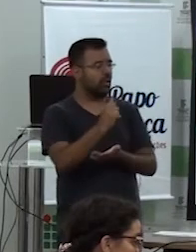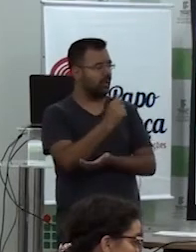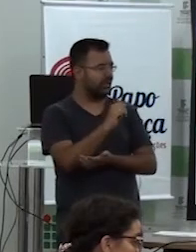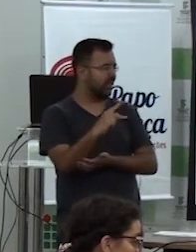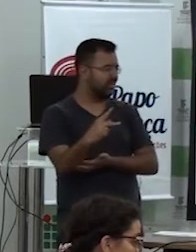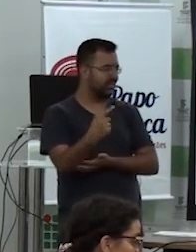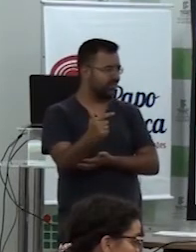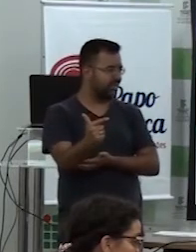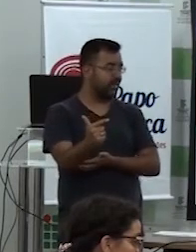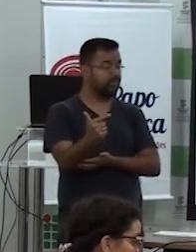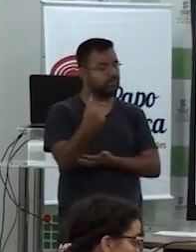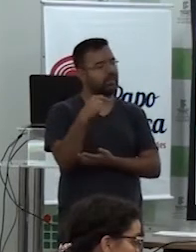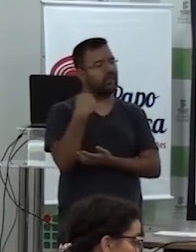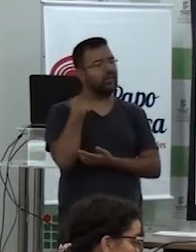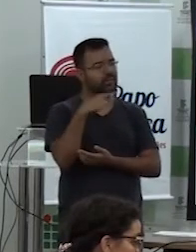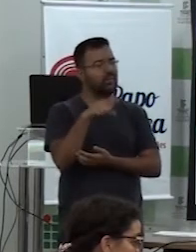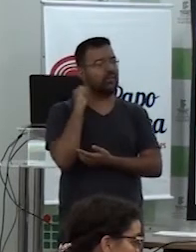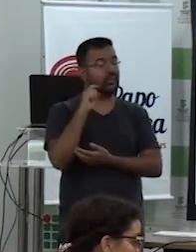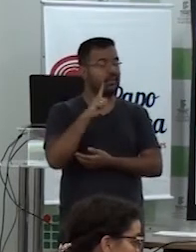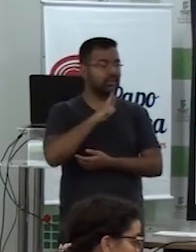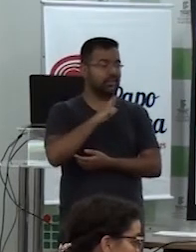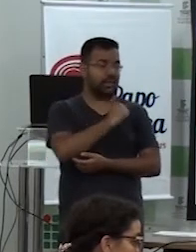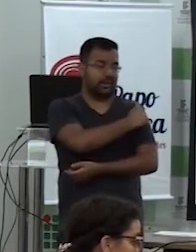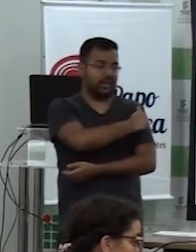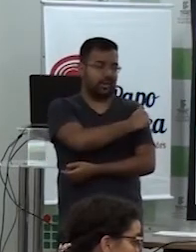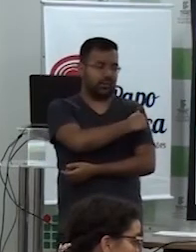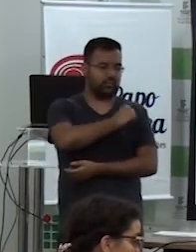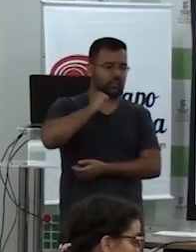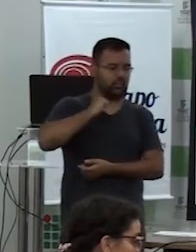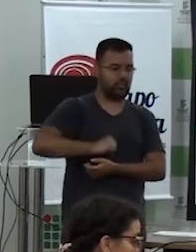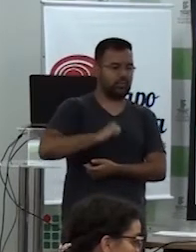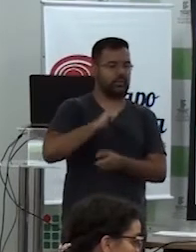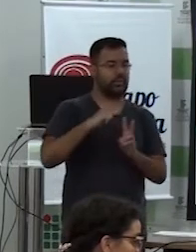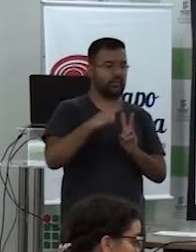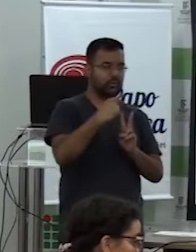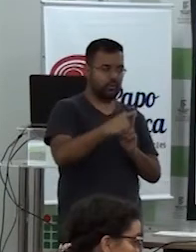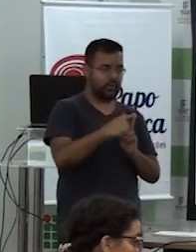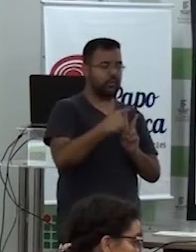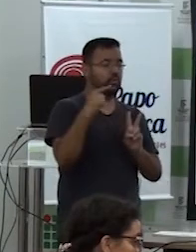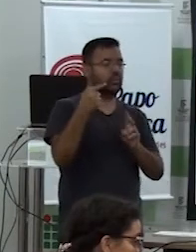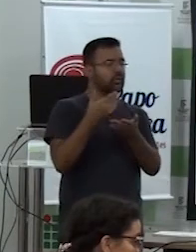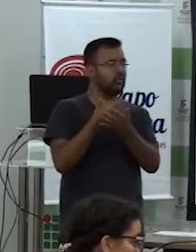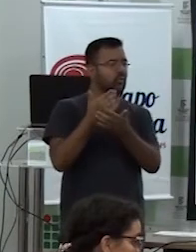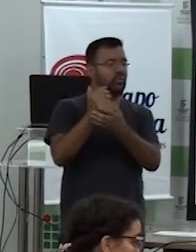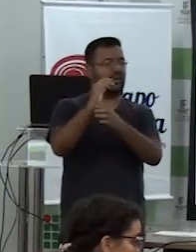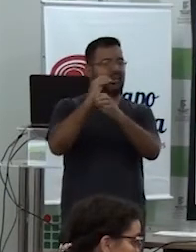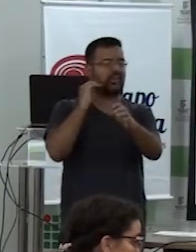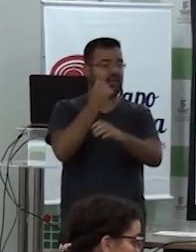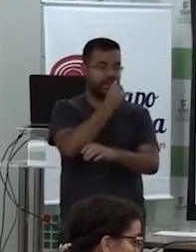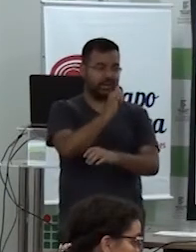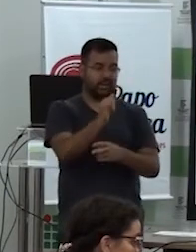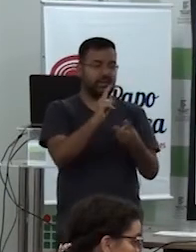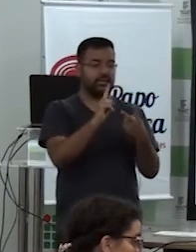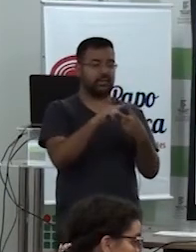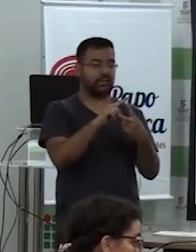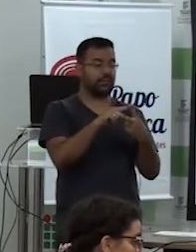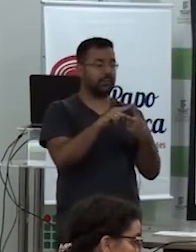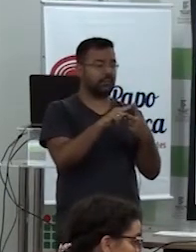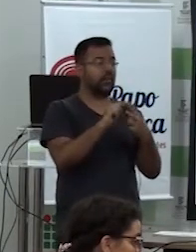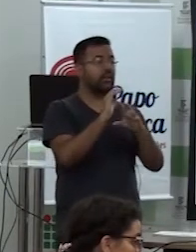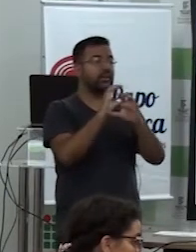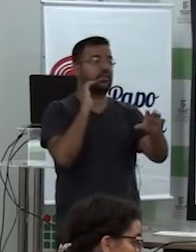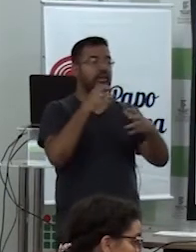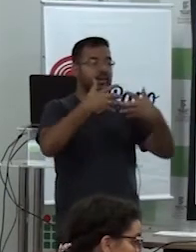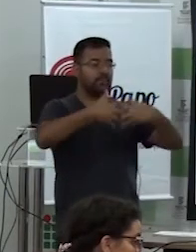Tem dois bolsistas, um de engenharia elétrica, que é o Gabriel, e de engenharia mecânica, que é o Vitor, que eu sou lá do campo